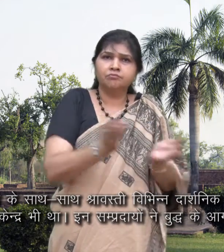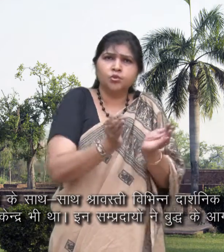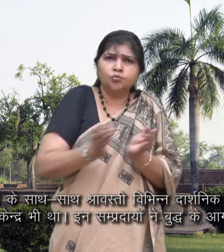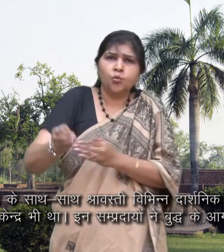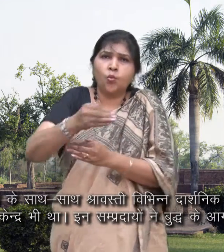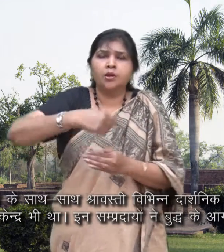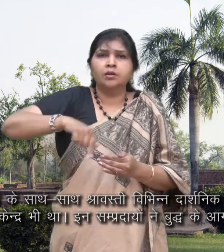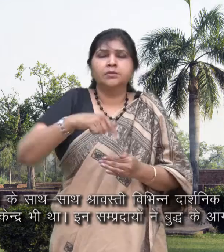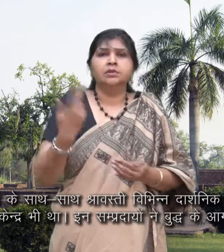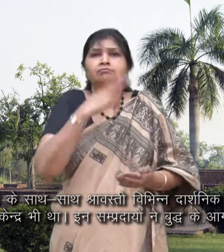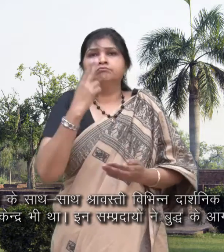भी था।